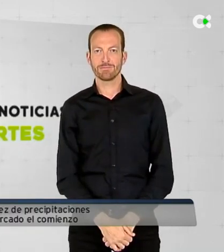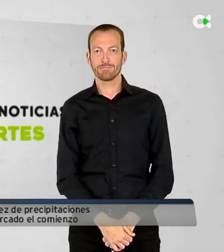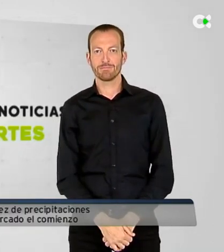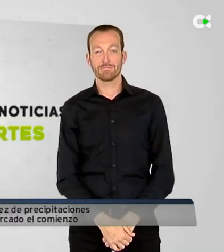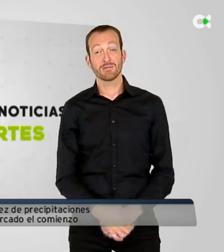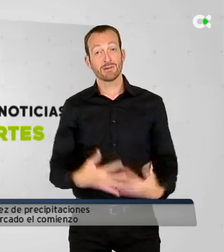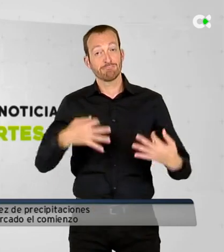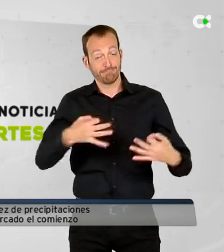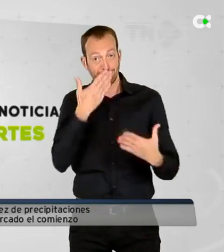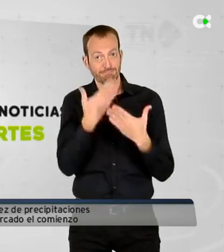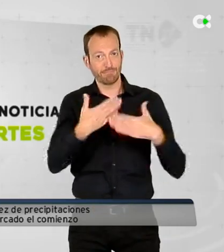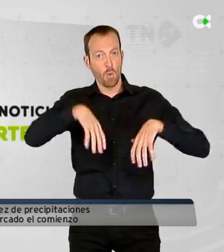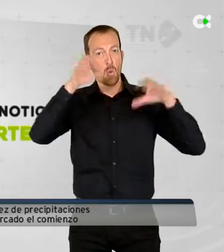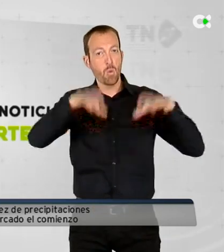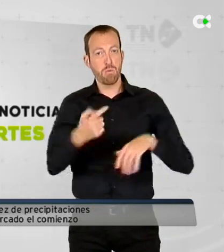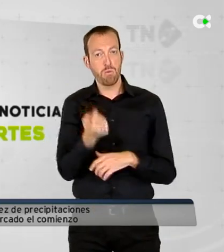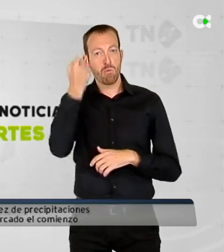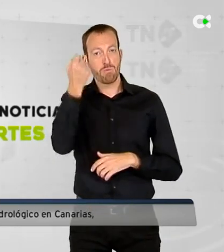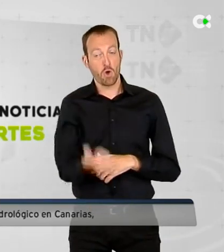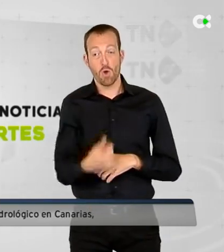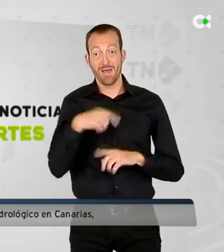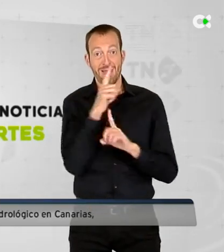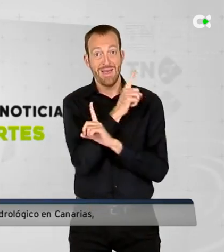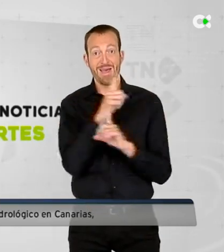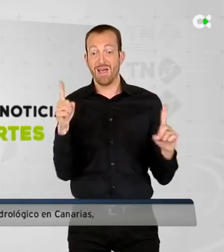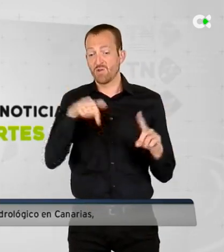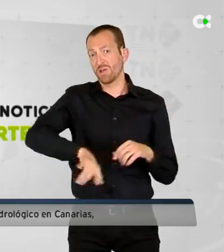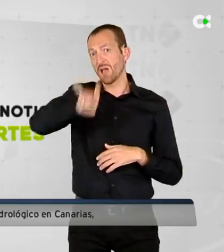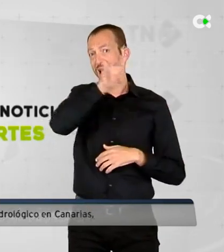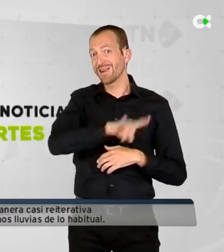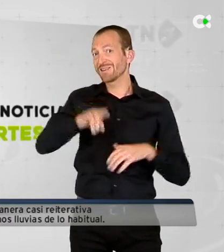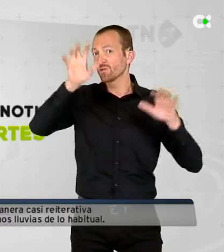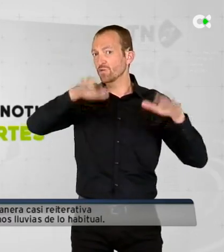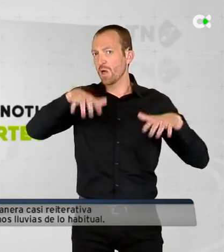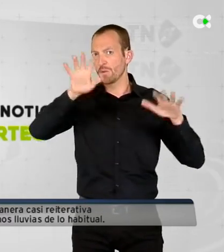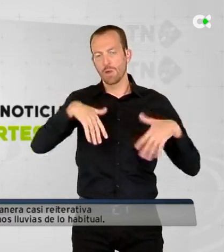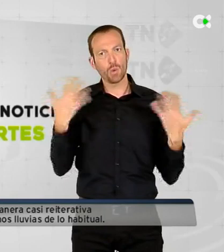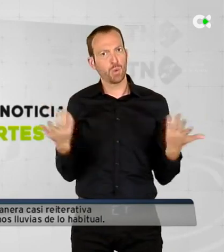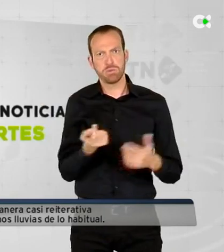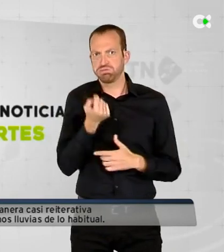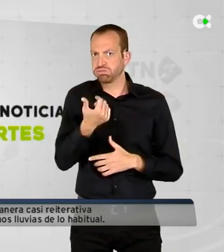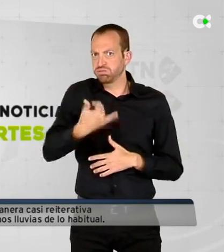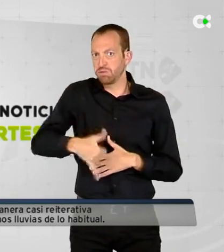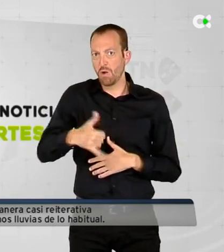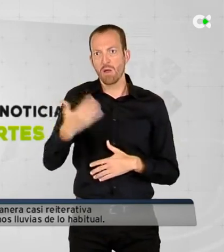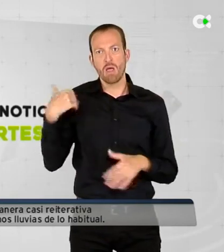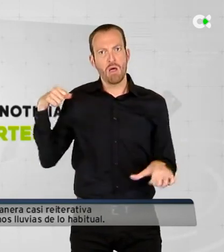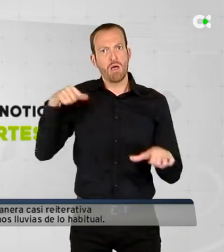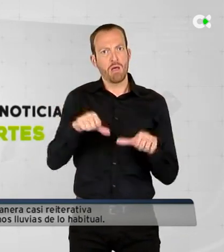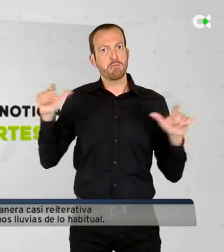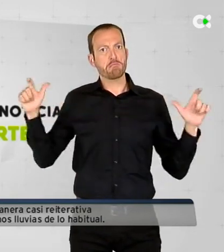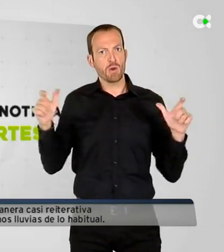La escasez de precipitaciones ha marcado el comienzo de año hidrológico en Canarias que de manera casi reiterativa registra